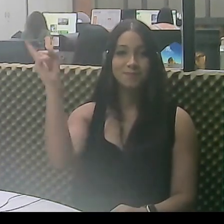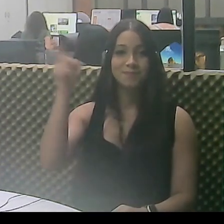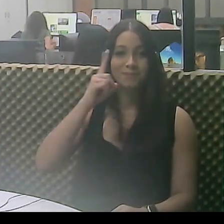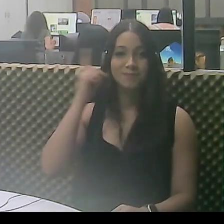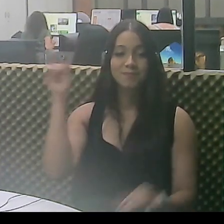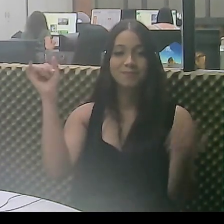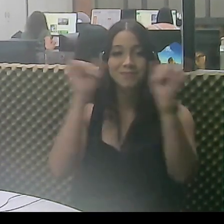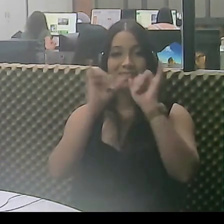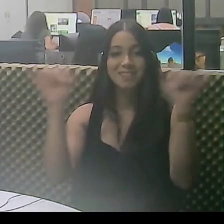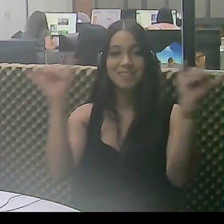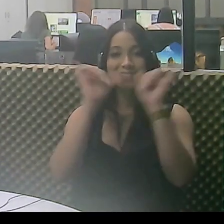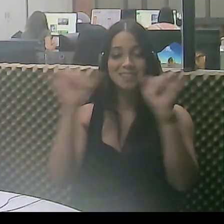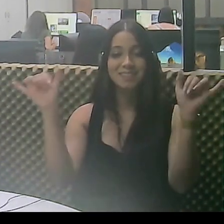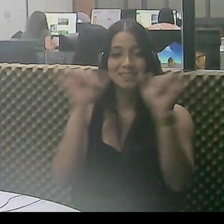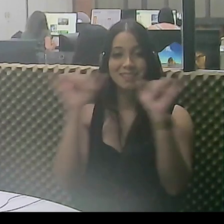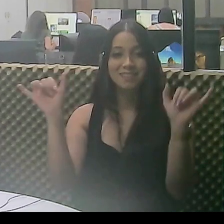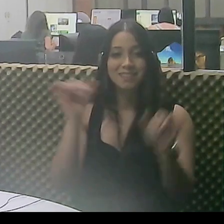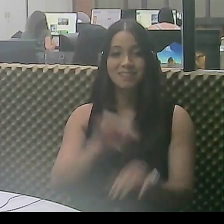Giro de